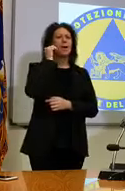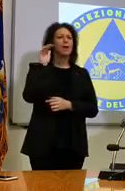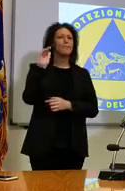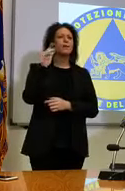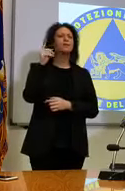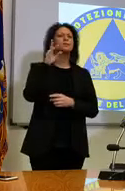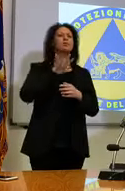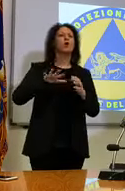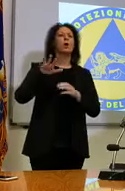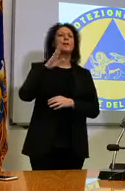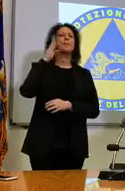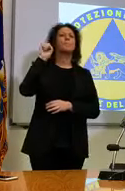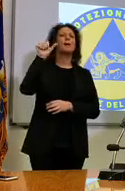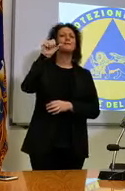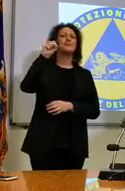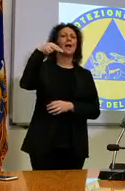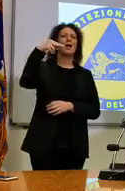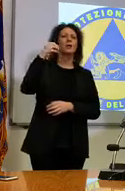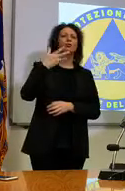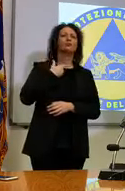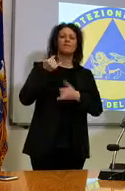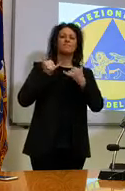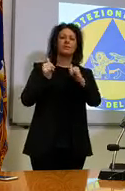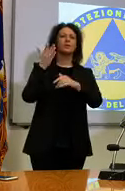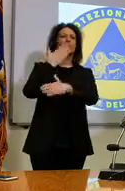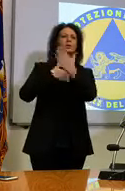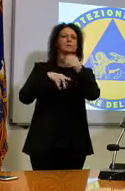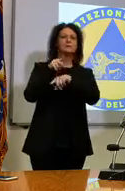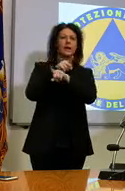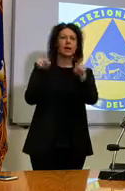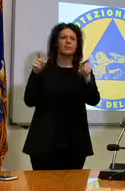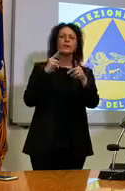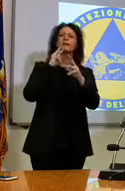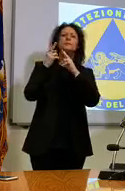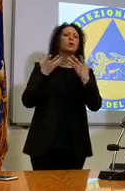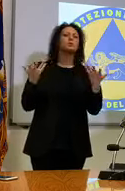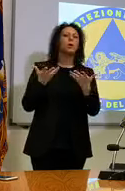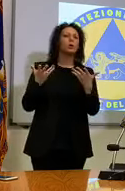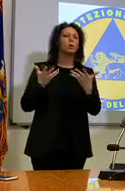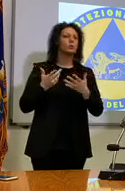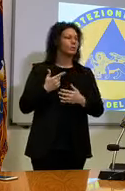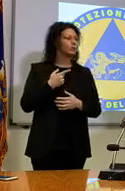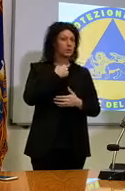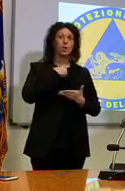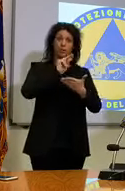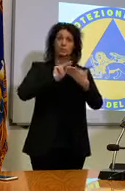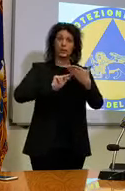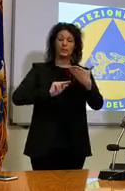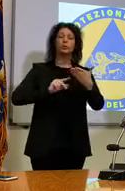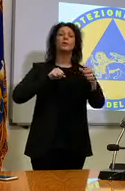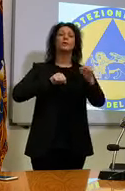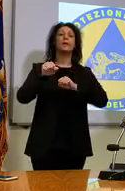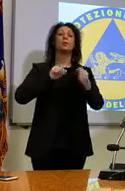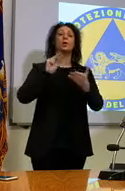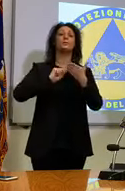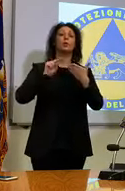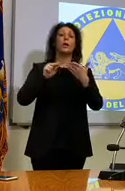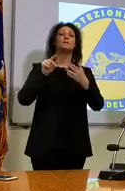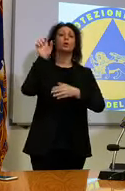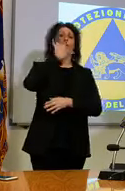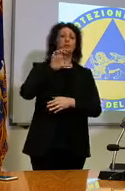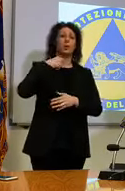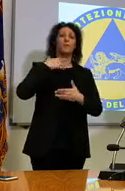Sì. Cosa possono rispondere a questi genitori? Ah, io ho scritto il direttore scolastico regionale proprio stamattina,